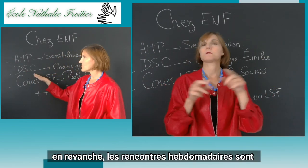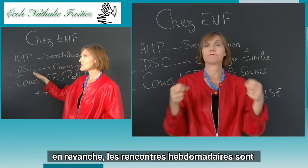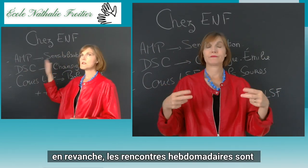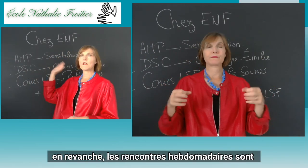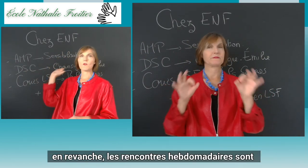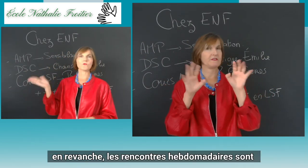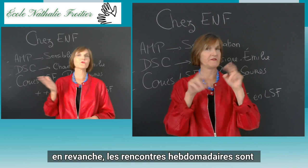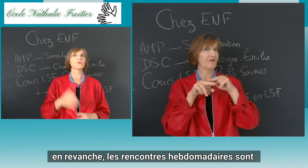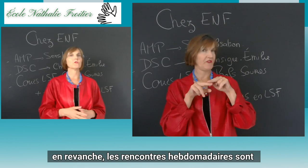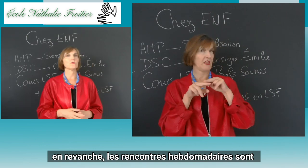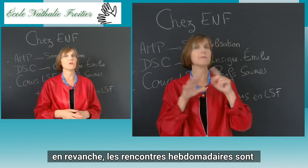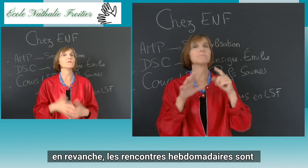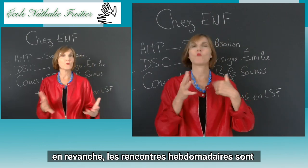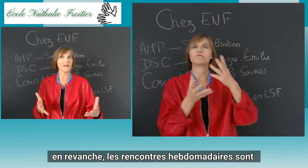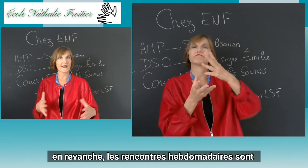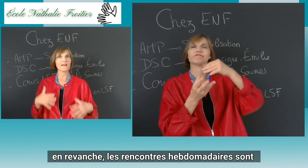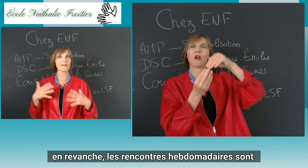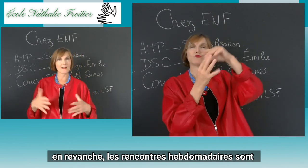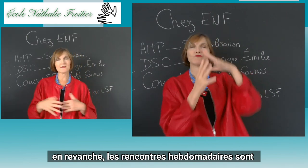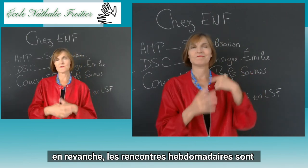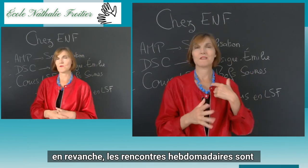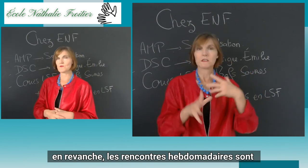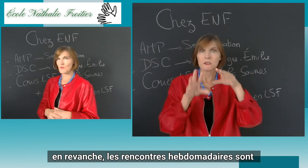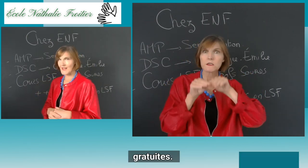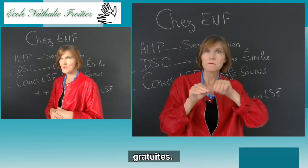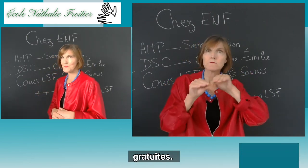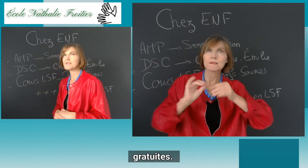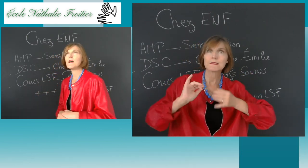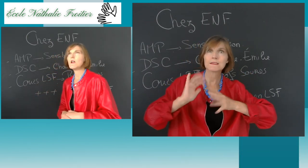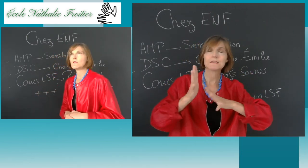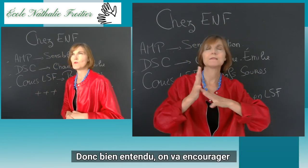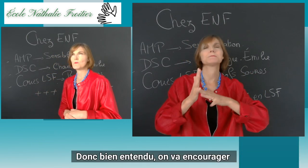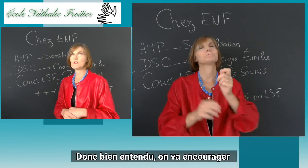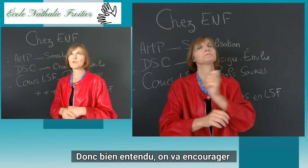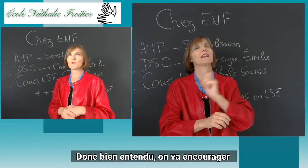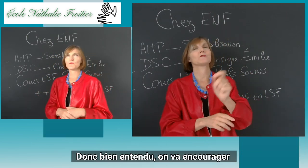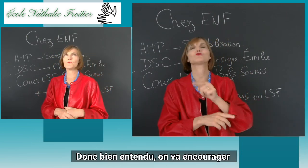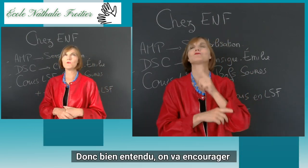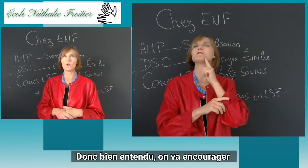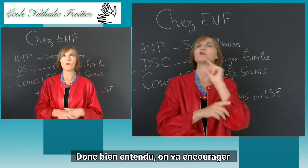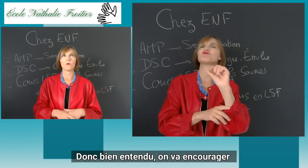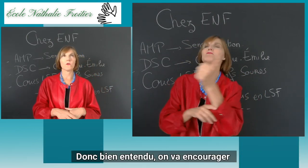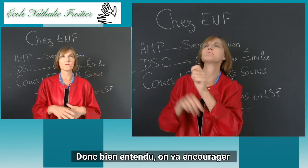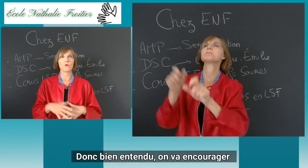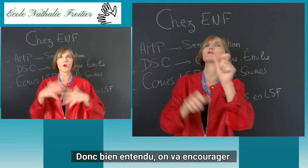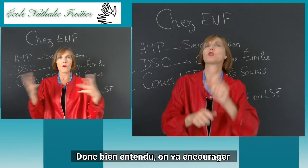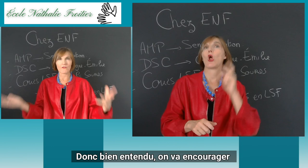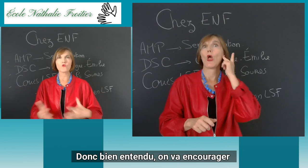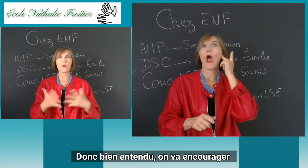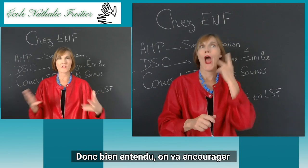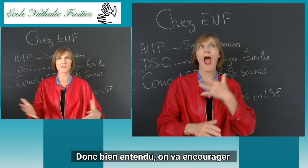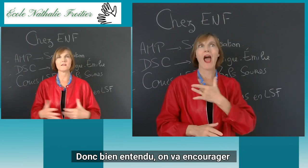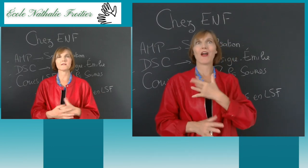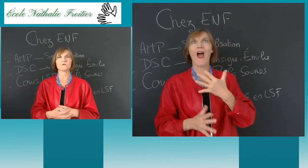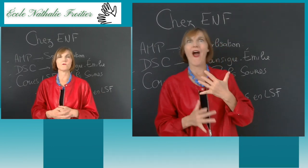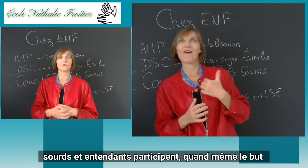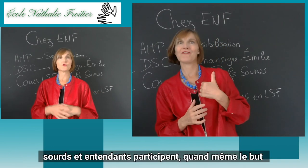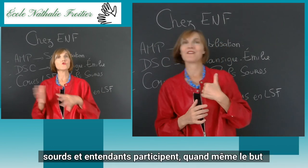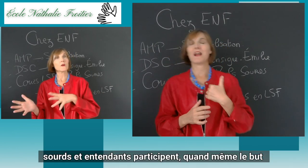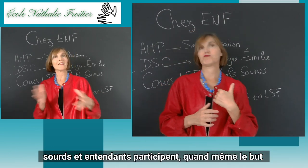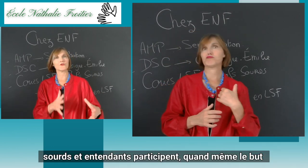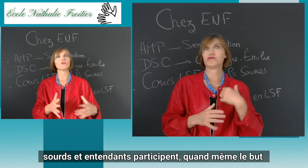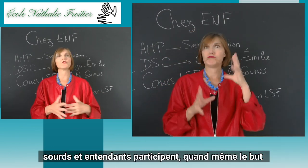en revanche les rencontres hebdomadaires elles sont gratuites donc bien entendu on va encourager